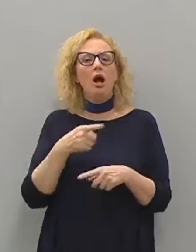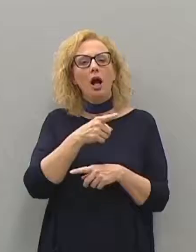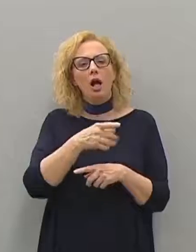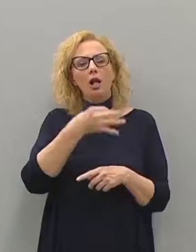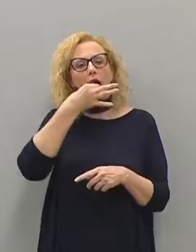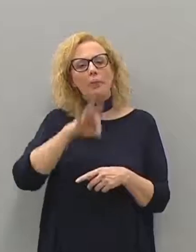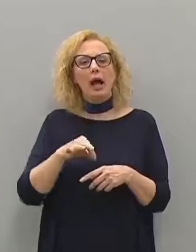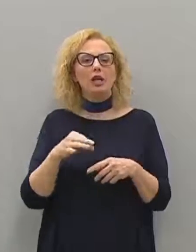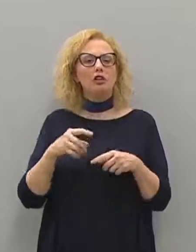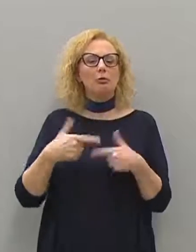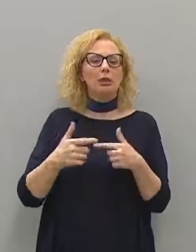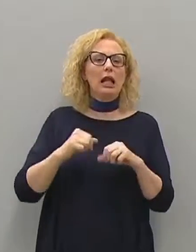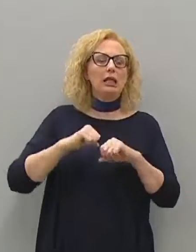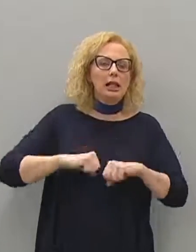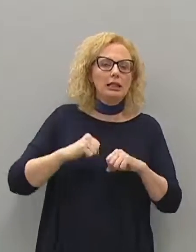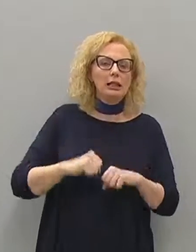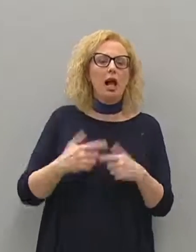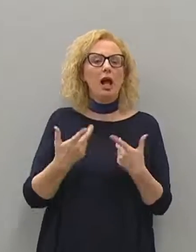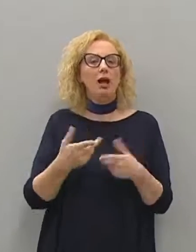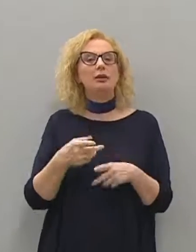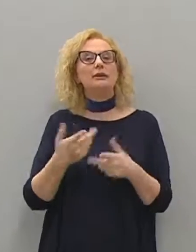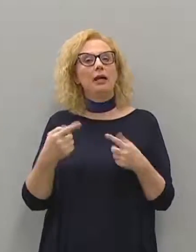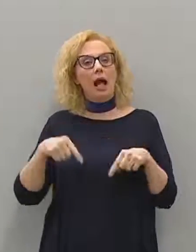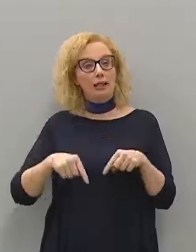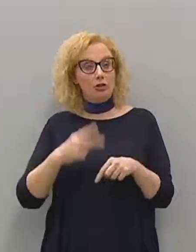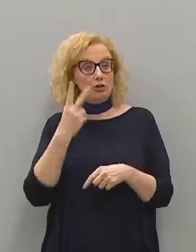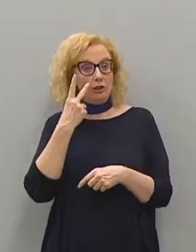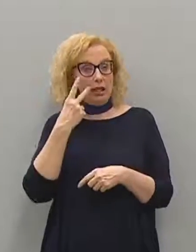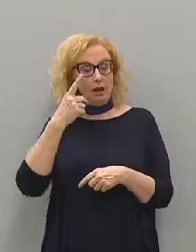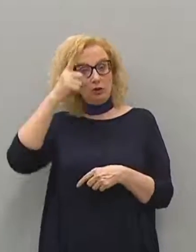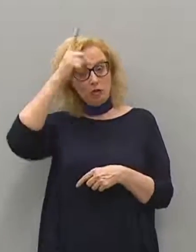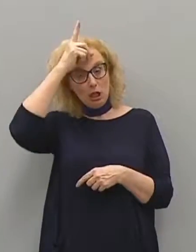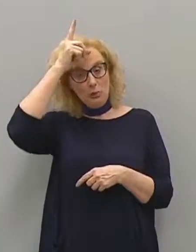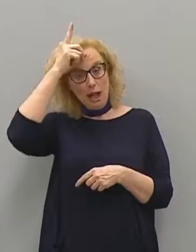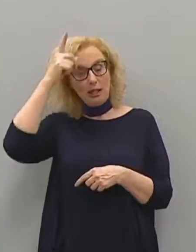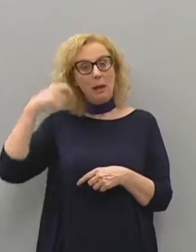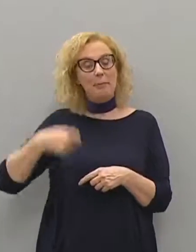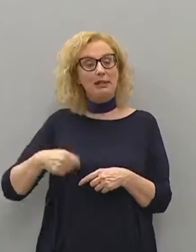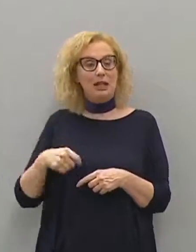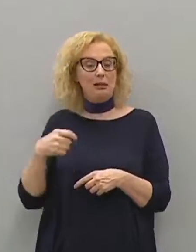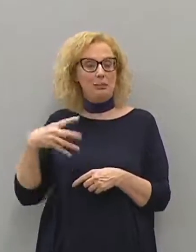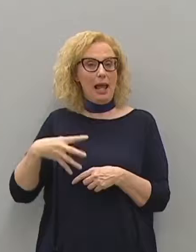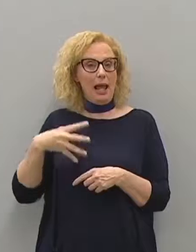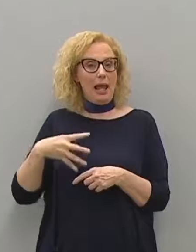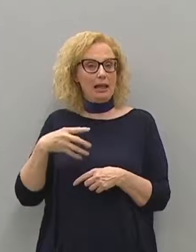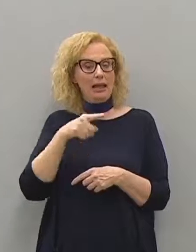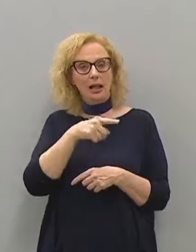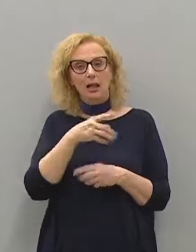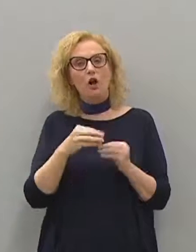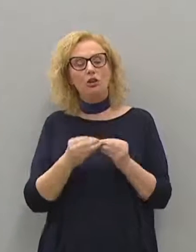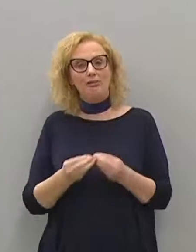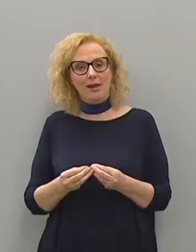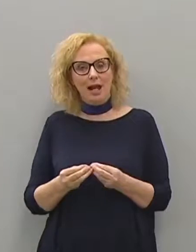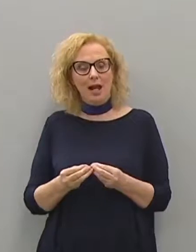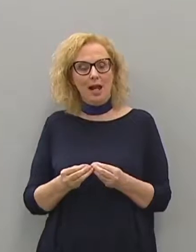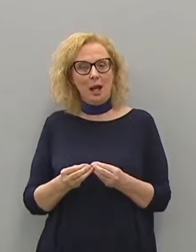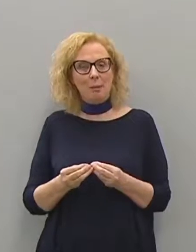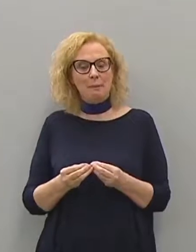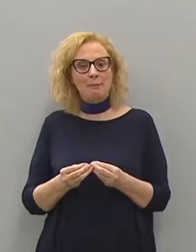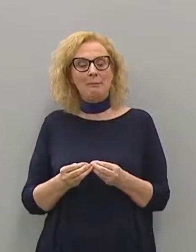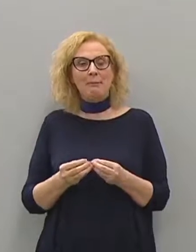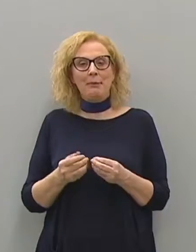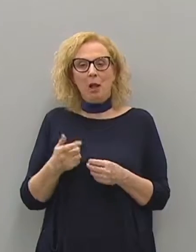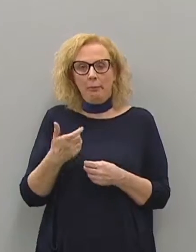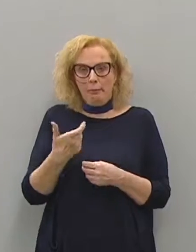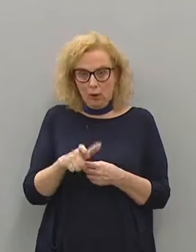la germania adesso vediamo le scelte che sta facendo la merkel questo per dire cosa per dire che su questo